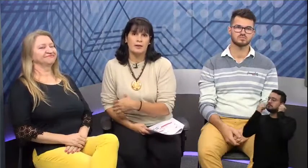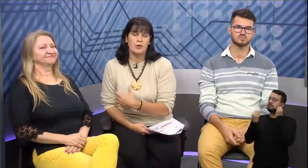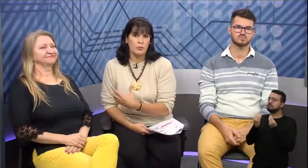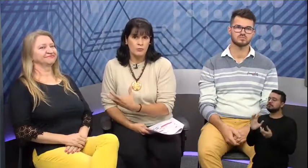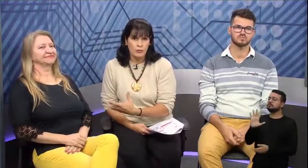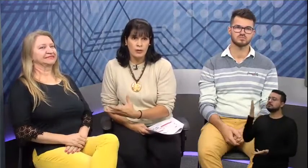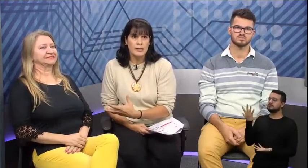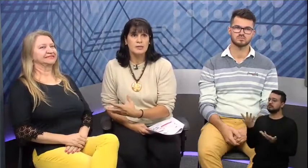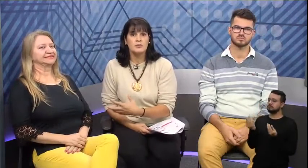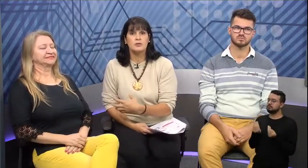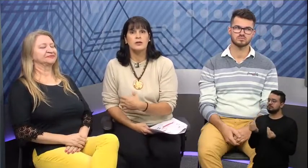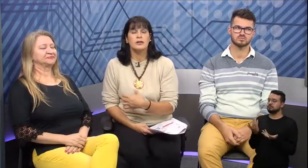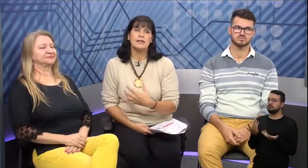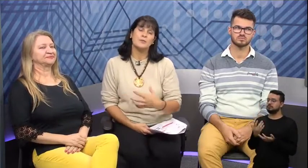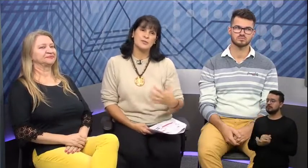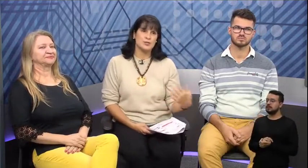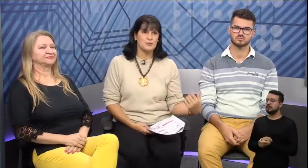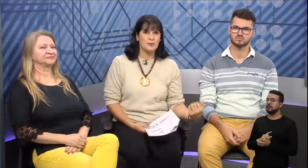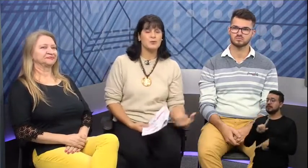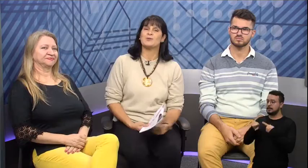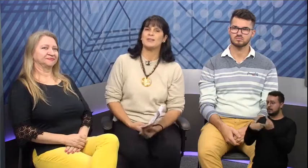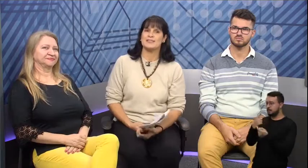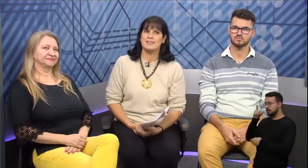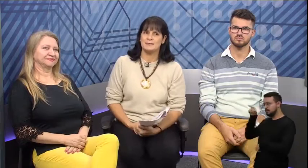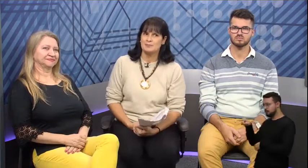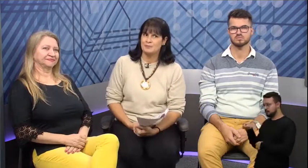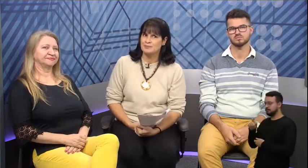como foi isso, e depois a gente vai para o Douglas.